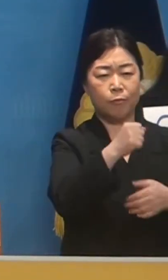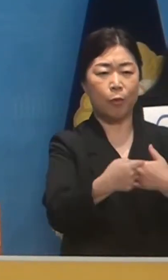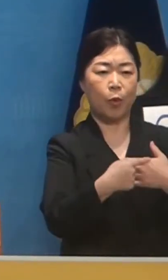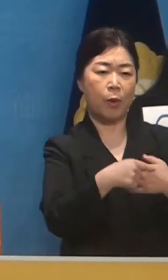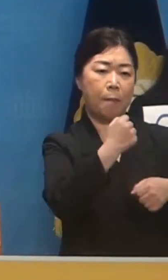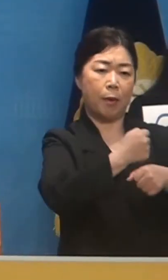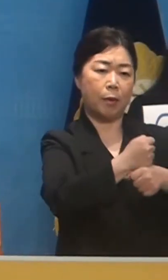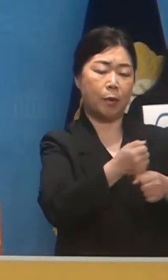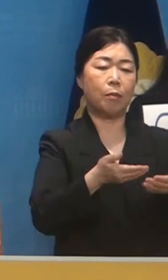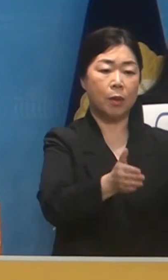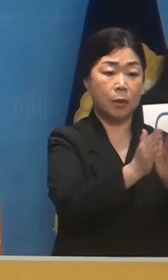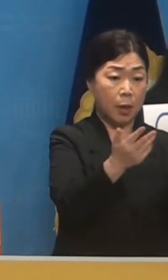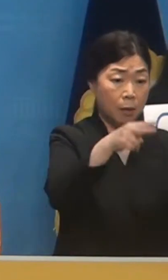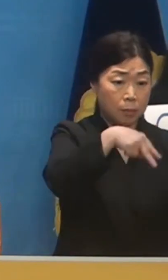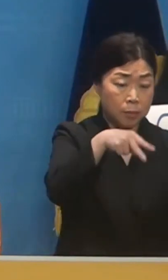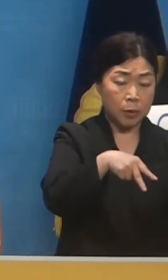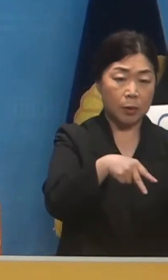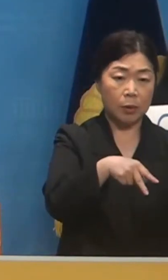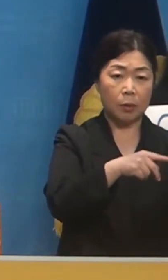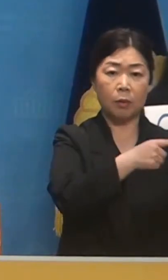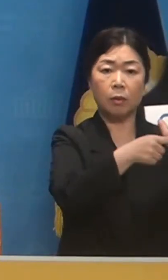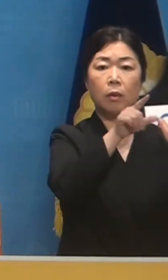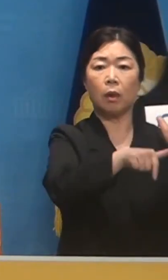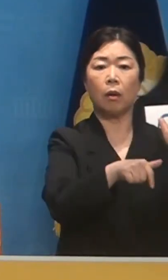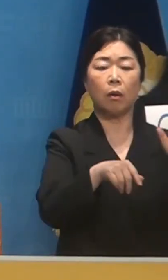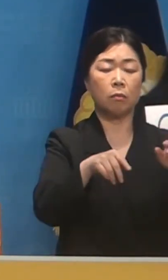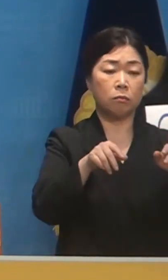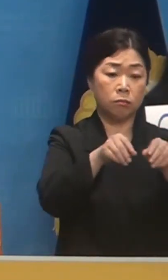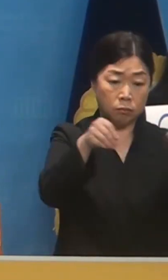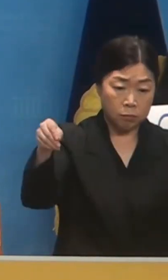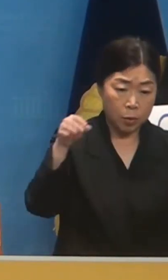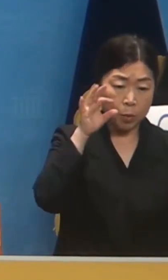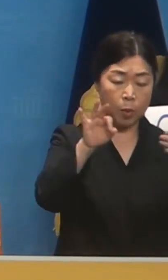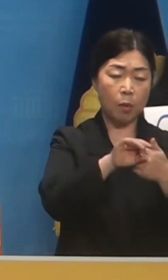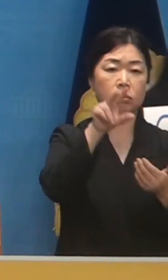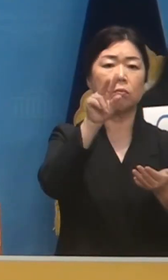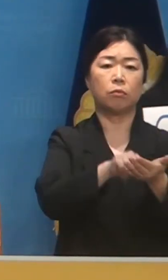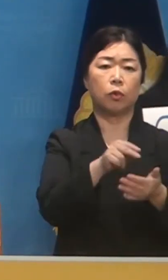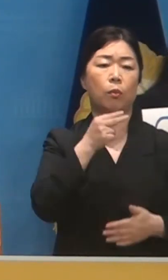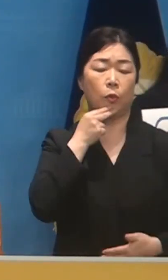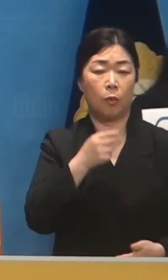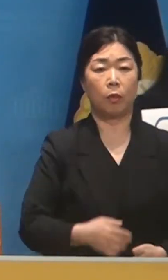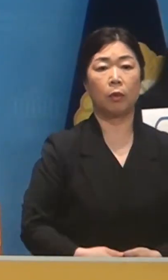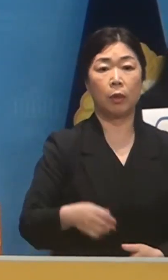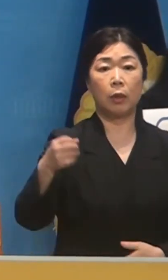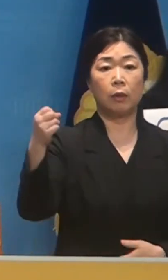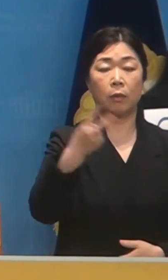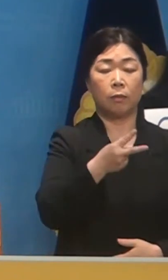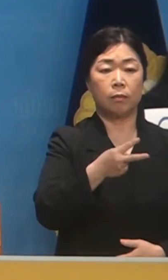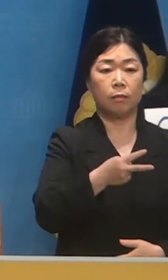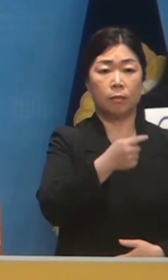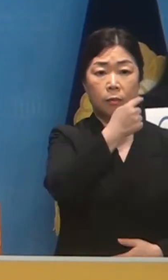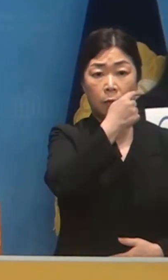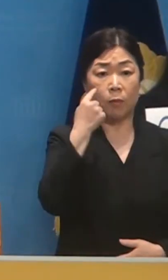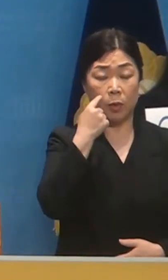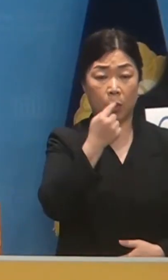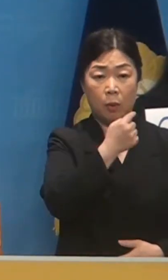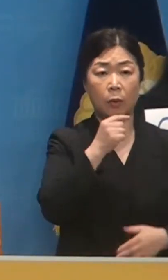이야기인데, 교과서를 훑어봤을 때 아무런 문제점이 없고 검증을